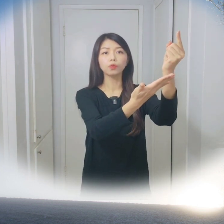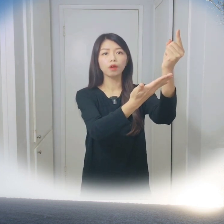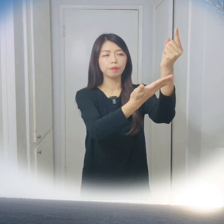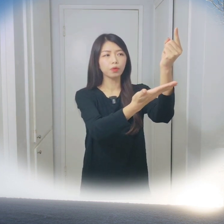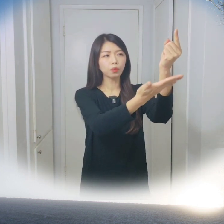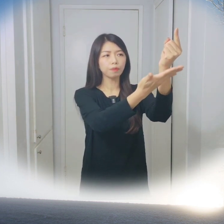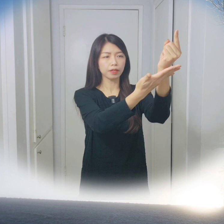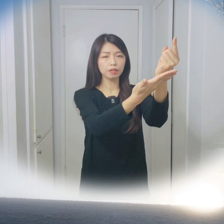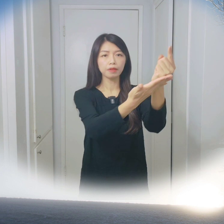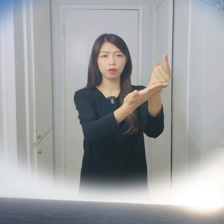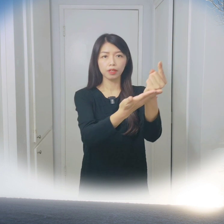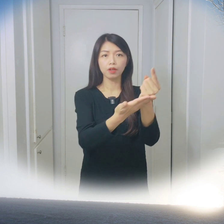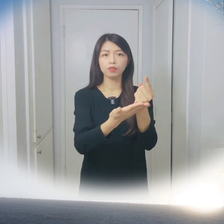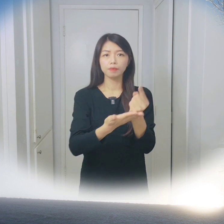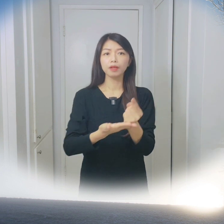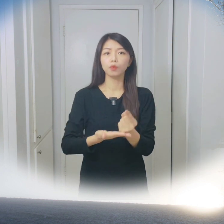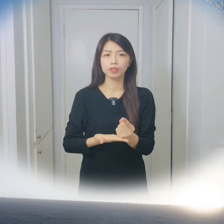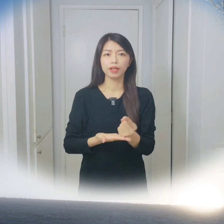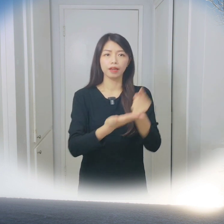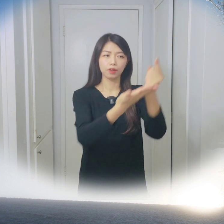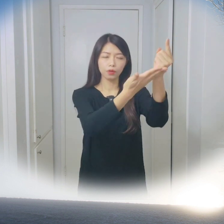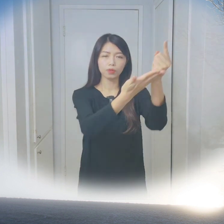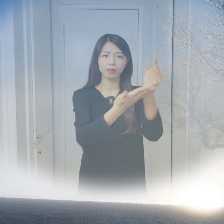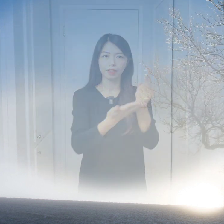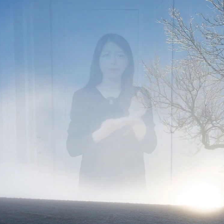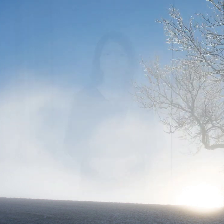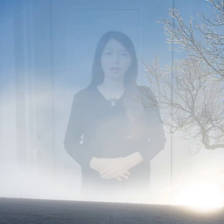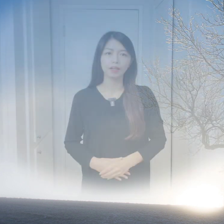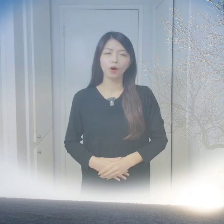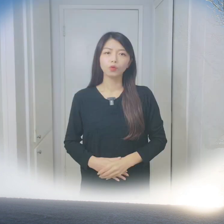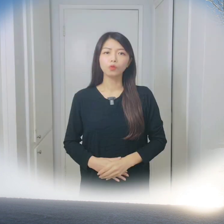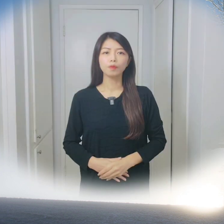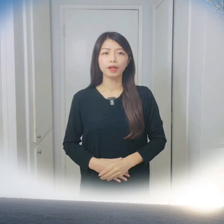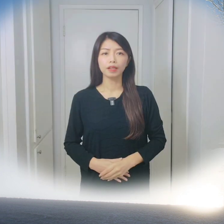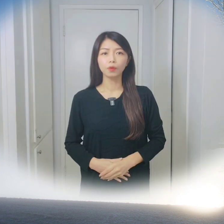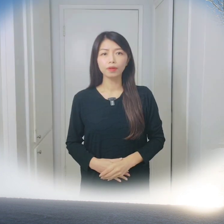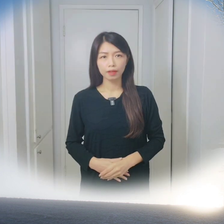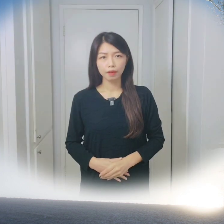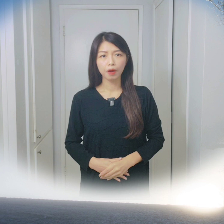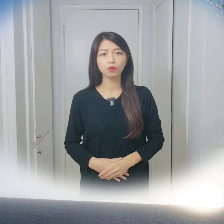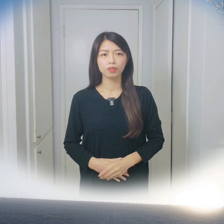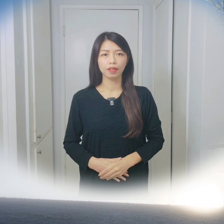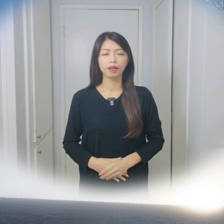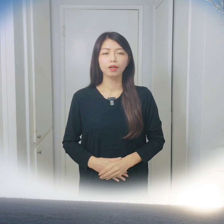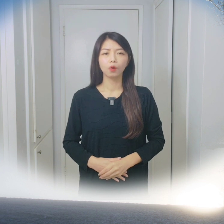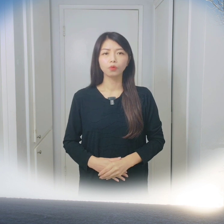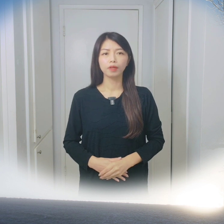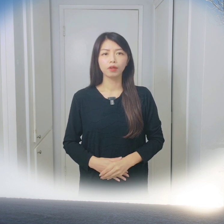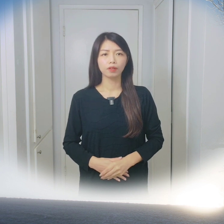오시다도 존경의 의미로 손을 받치면서 이렇게 내려주시면 오시다예요. 오셨네. 어둠을 밝히고 새 생명